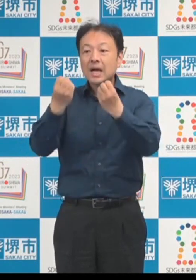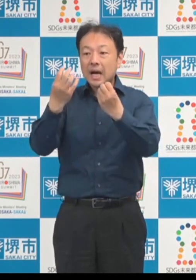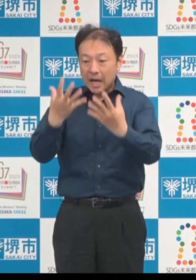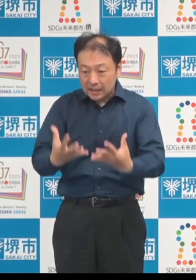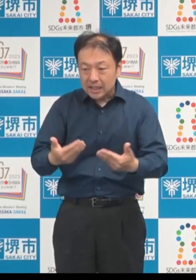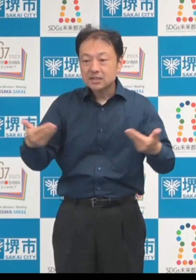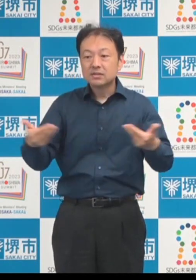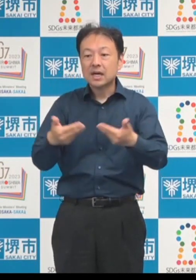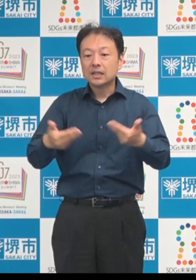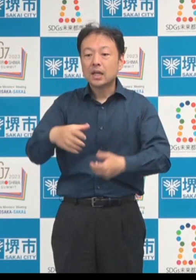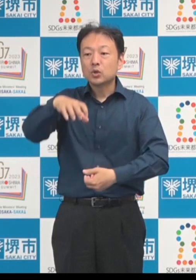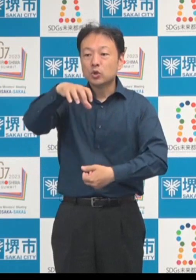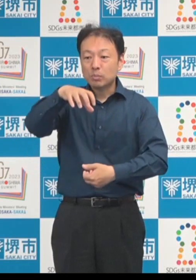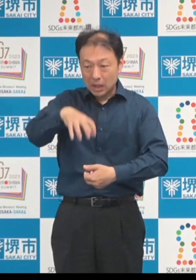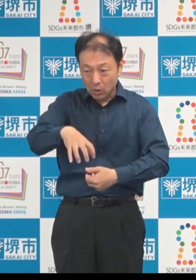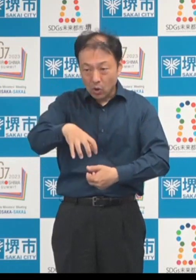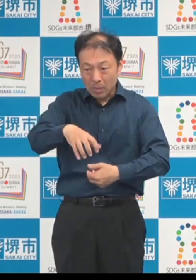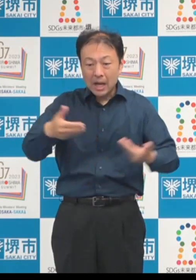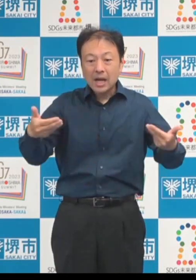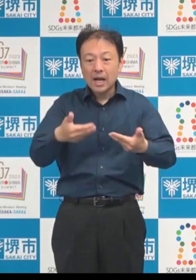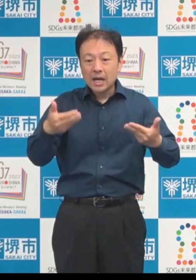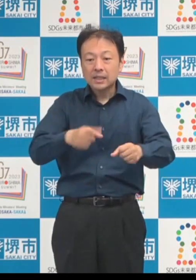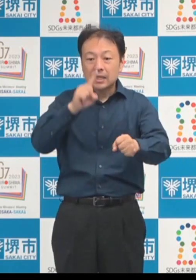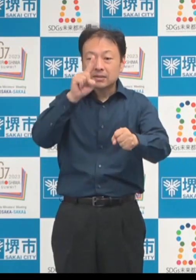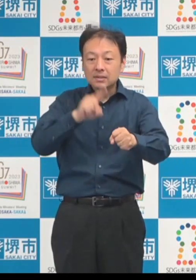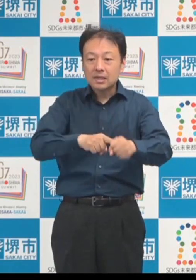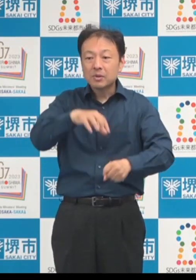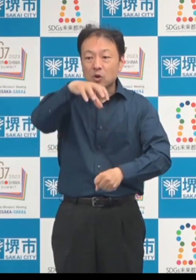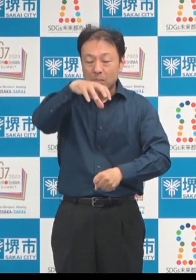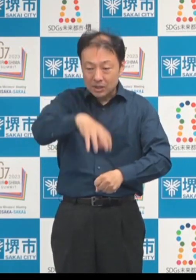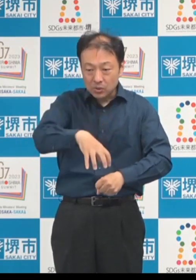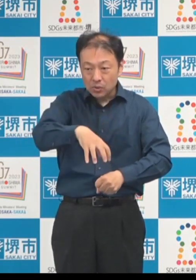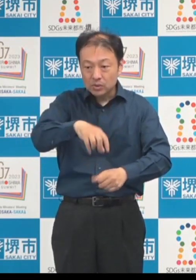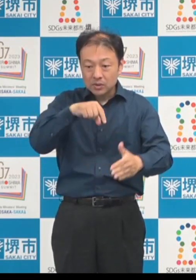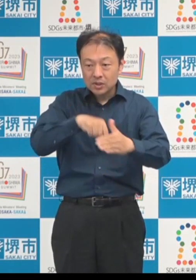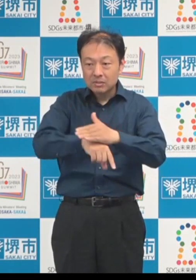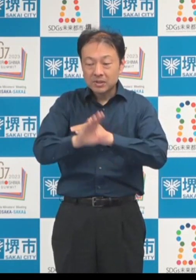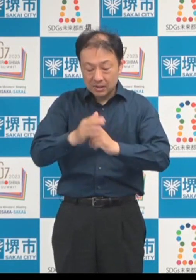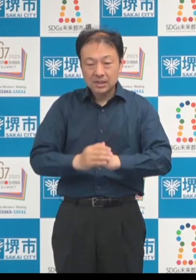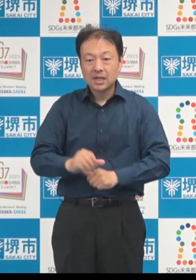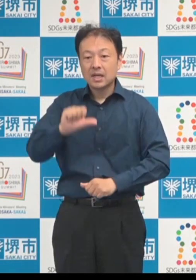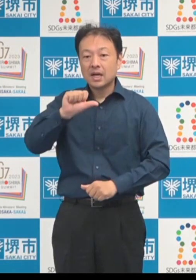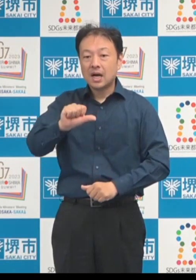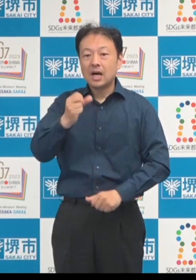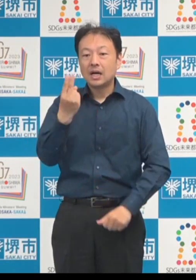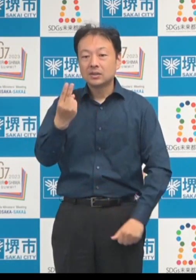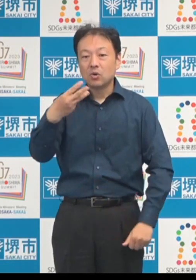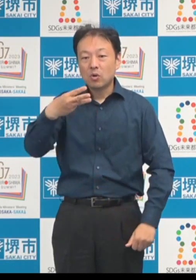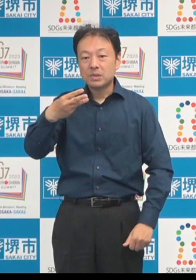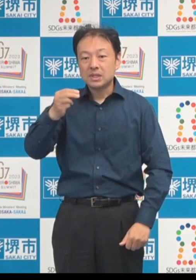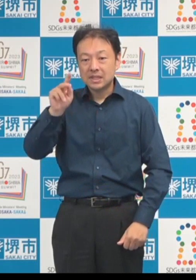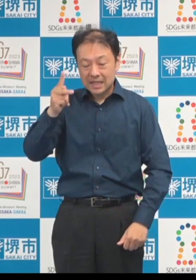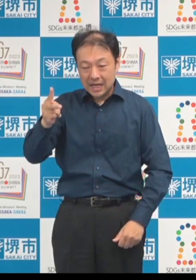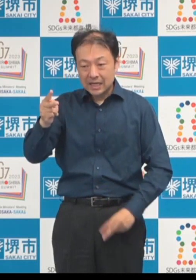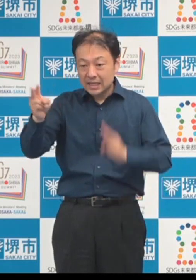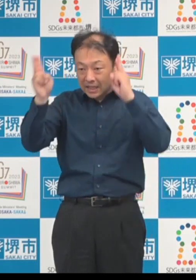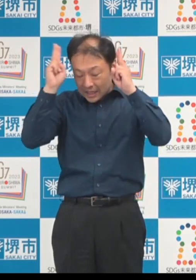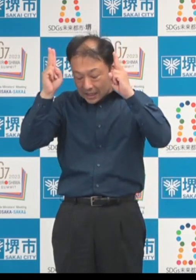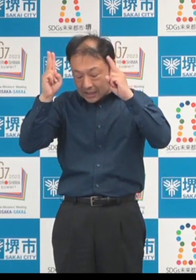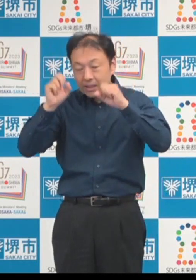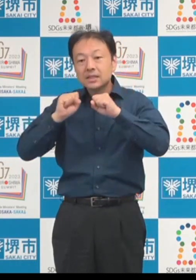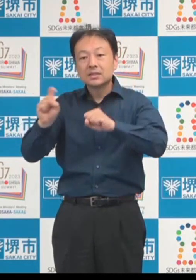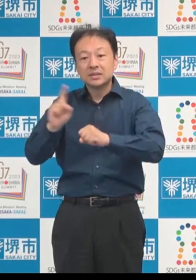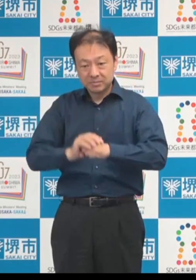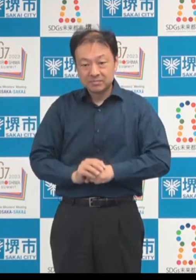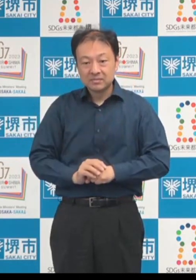キング、まあ、ワークするだけの場所っていうのはあるんですけれども、アトミカさんが取り組んでいるのは働くだけでなくて、そこで人とつながる、情報とつ